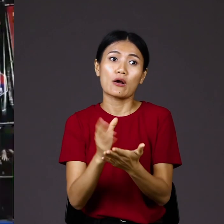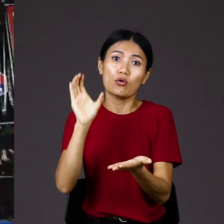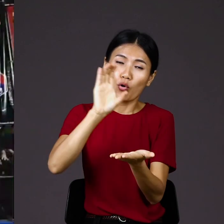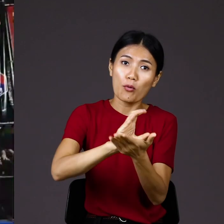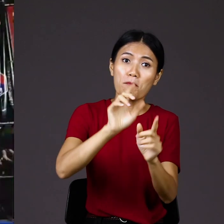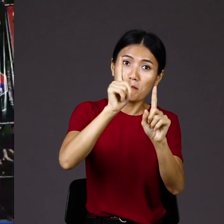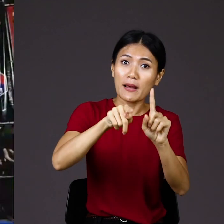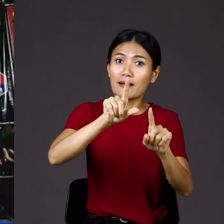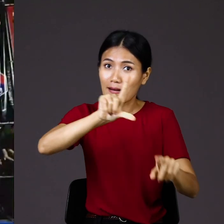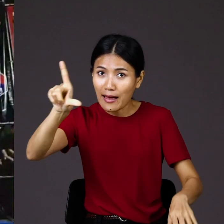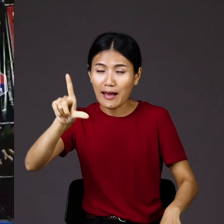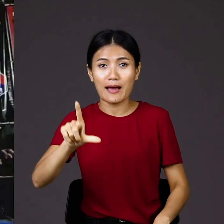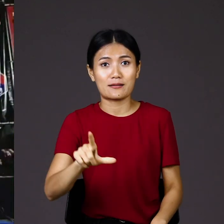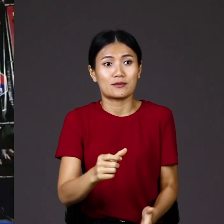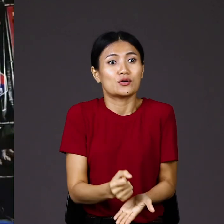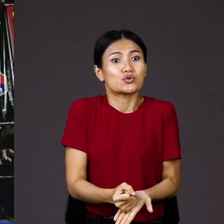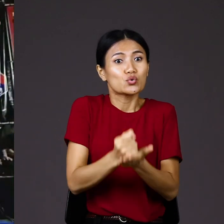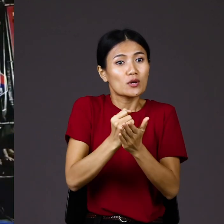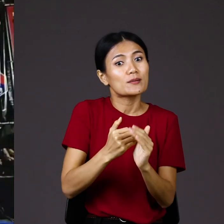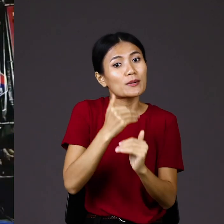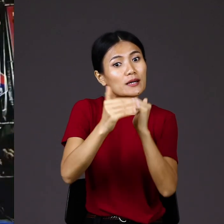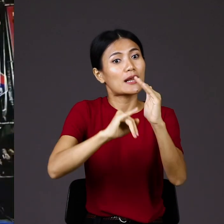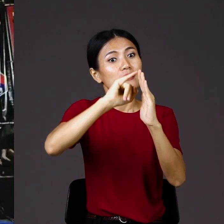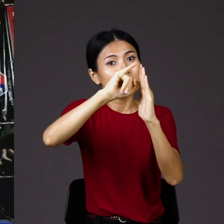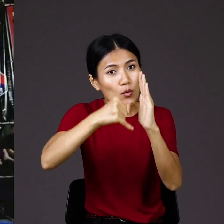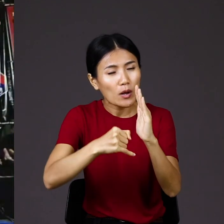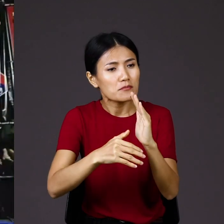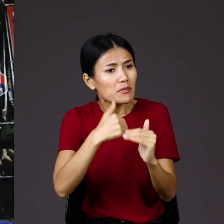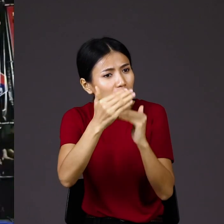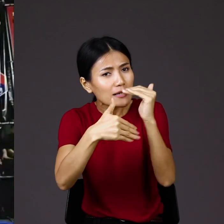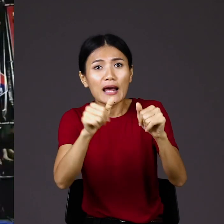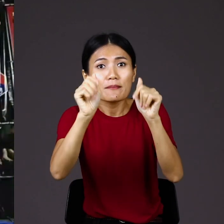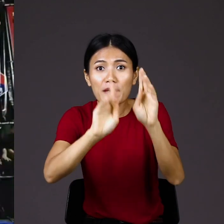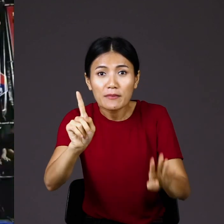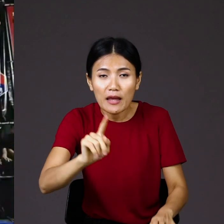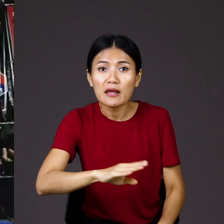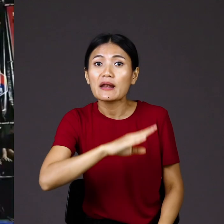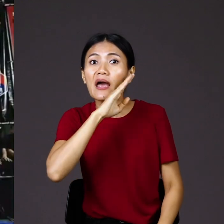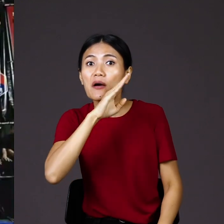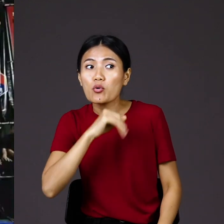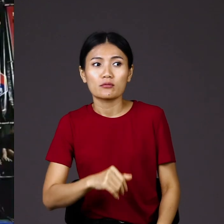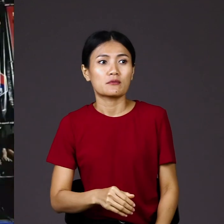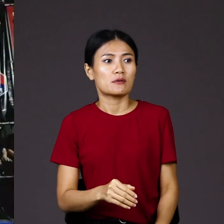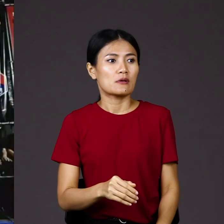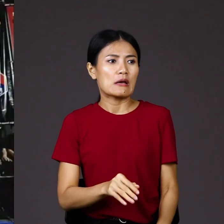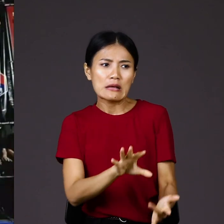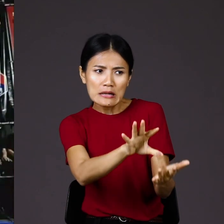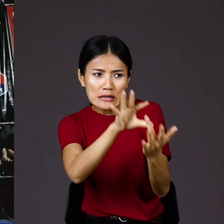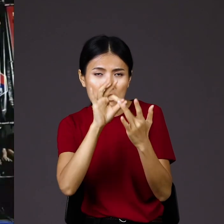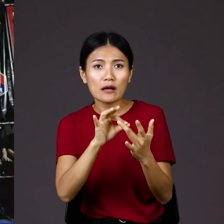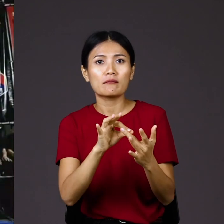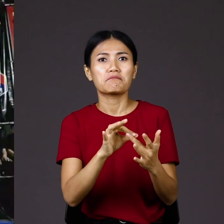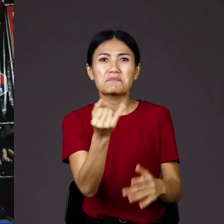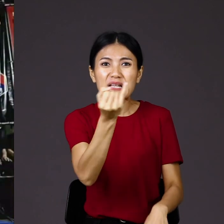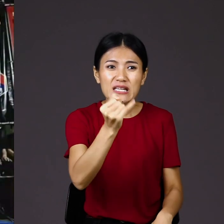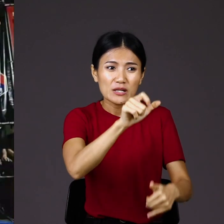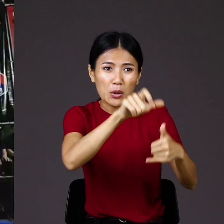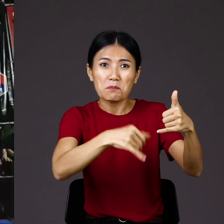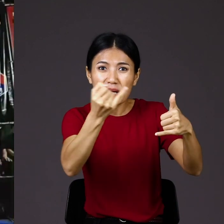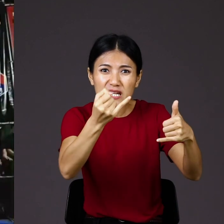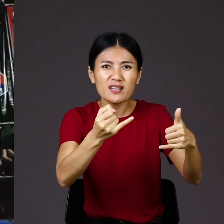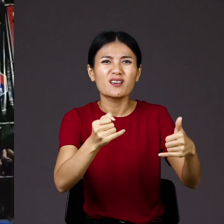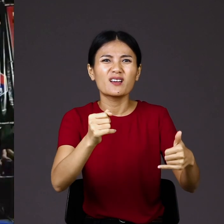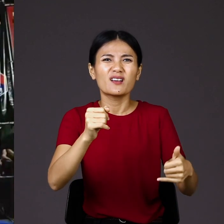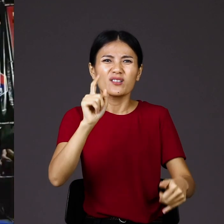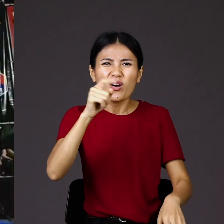เลือกคนที่จะมาบริหารจังหวัดบ้านเกิดของท่านว่าเขาจะบริหารออกมาหน้าตาเป็นอย่างไรเลือกผิดเลือกไม่ดีต้